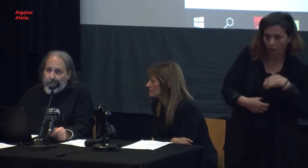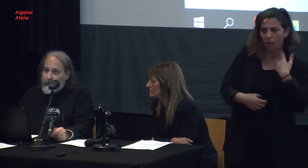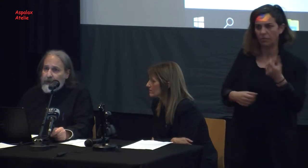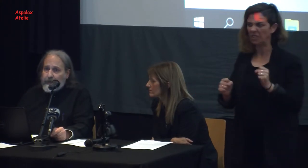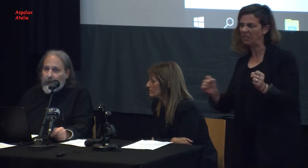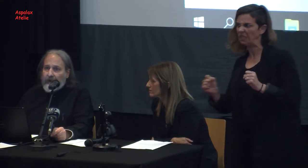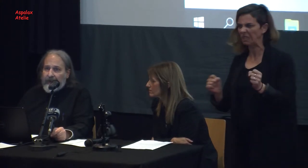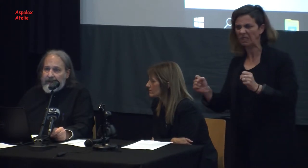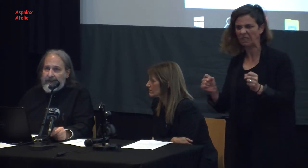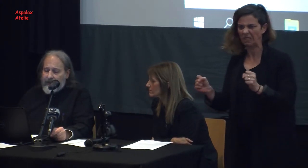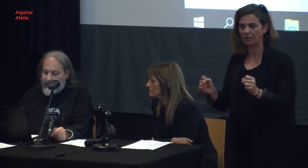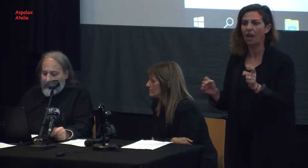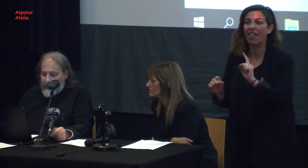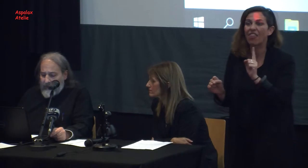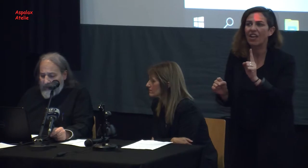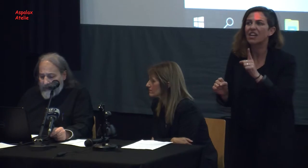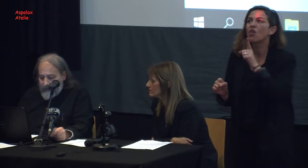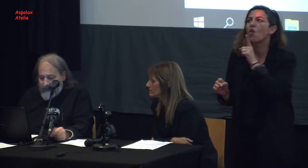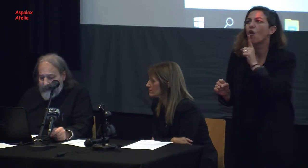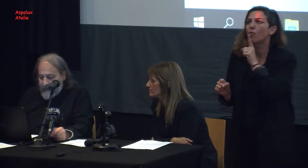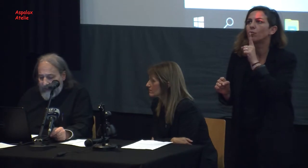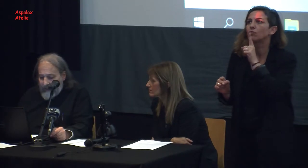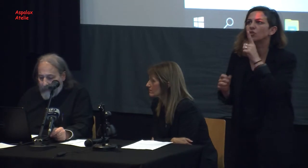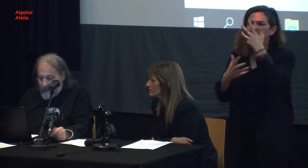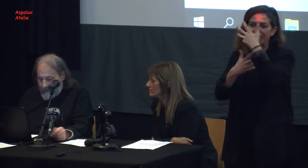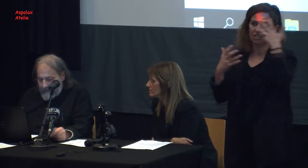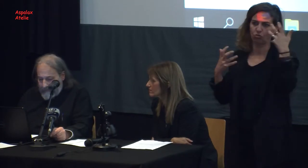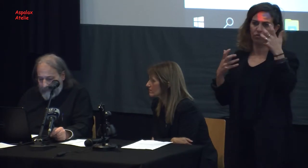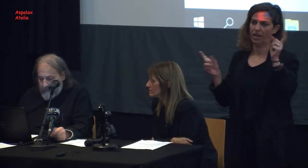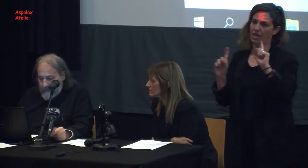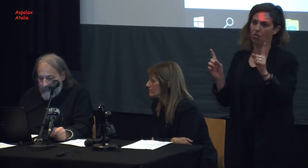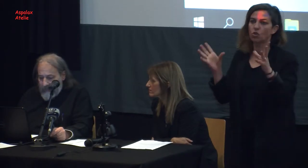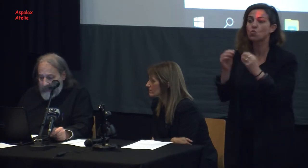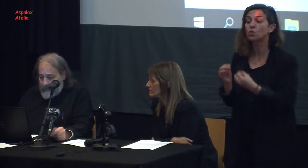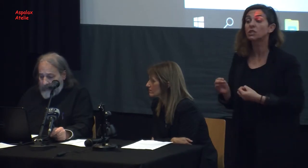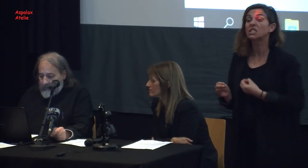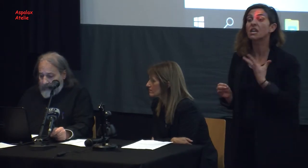ένας διχασμός προσωπικότητας, είναι 2 συναισθηματικοί πόλοι.